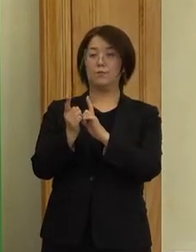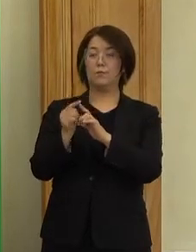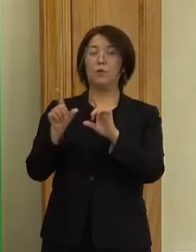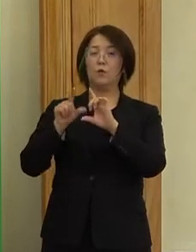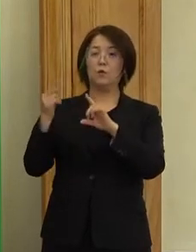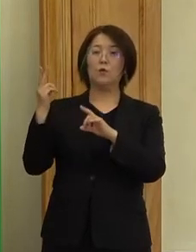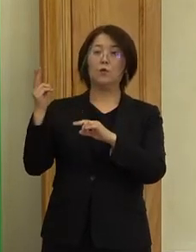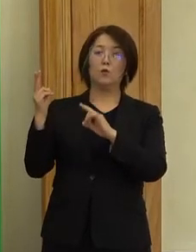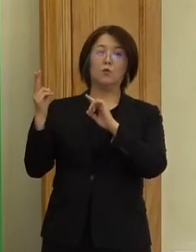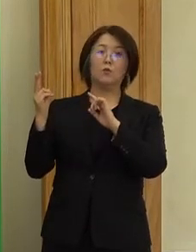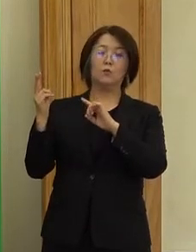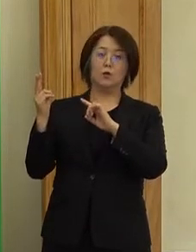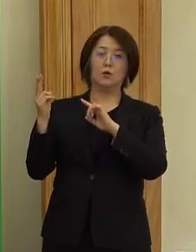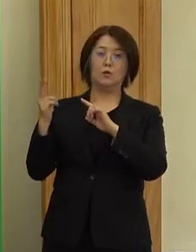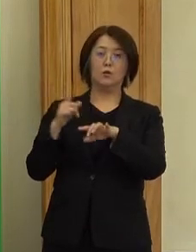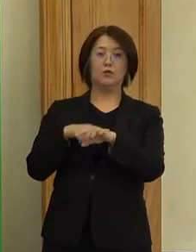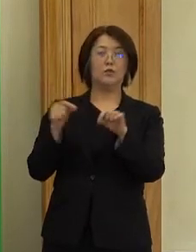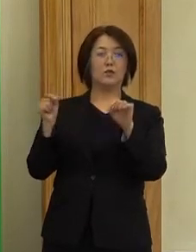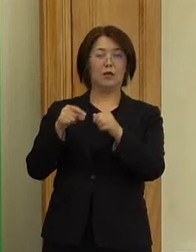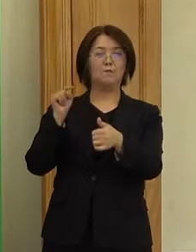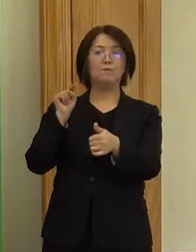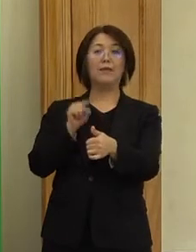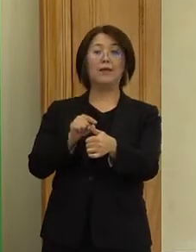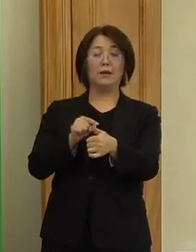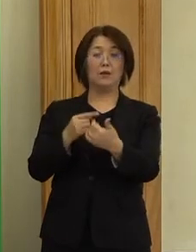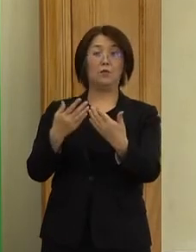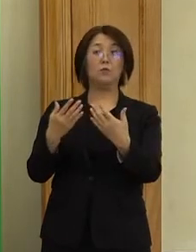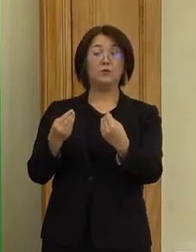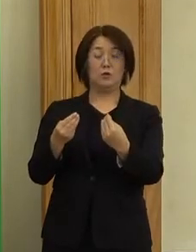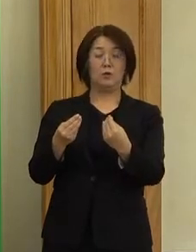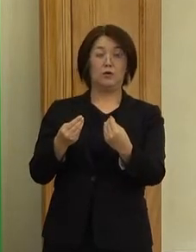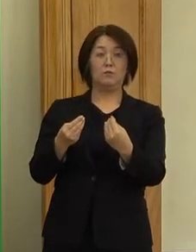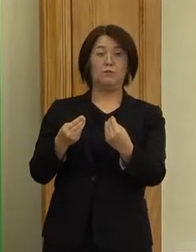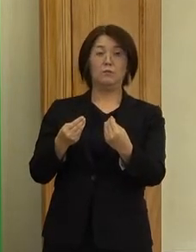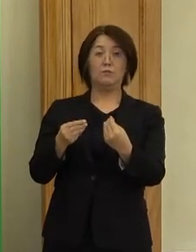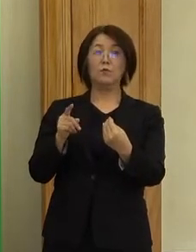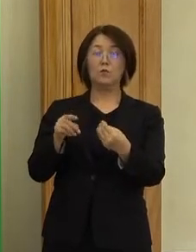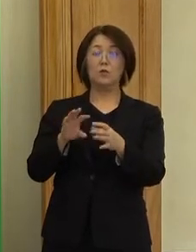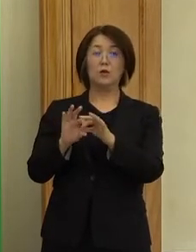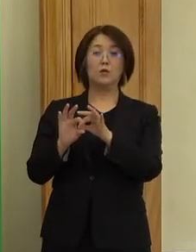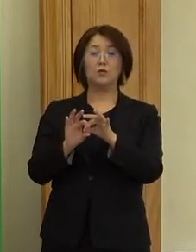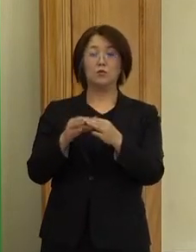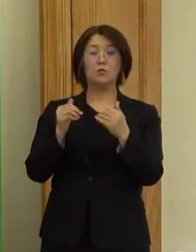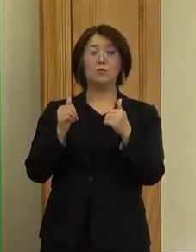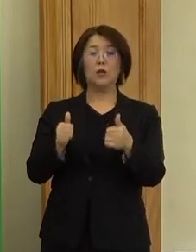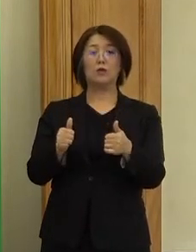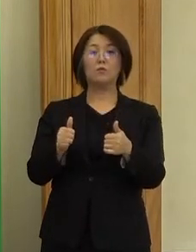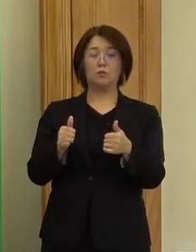が時短の命令を出したということ、これに対する裁判でありますが、